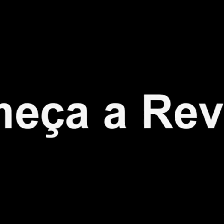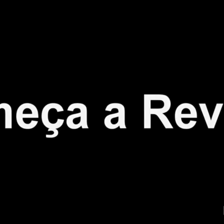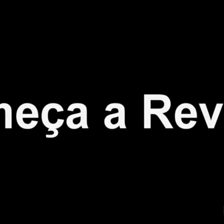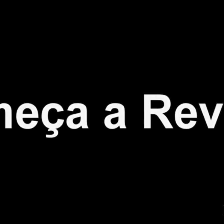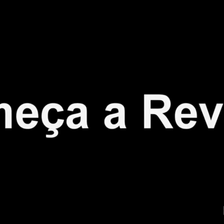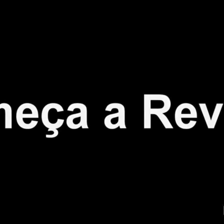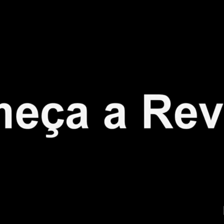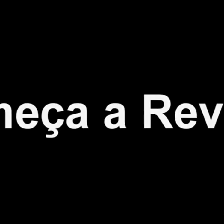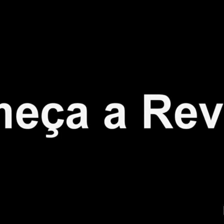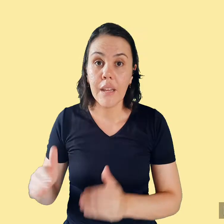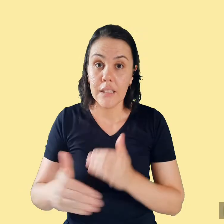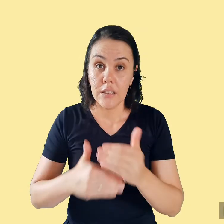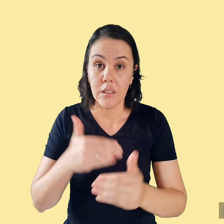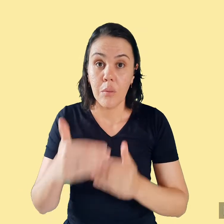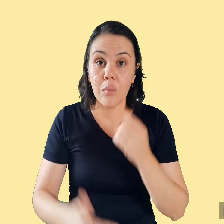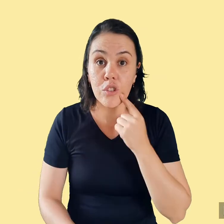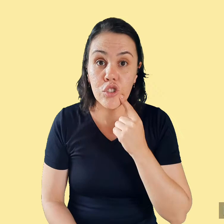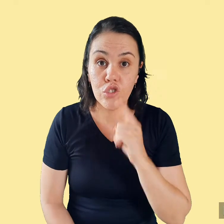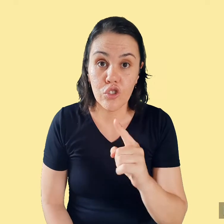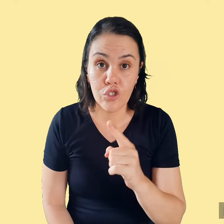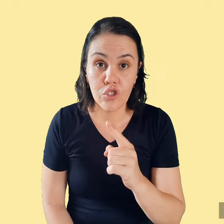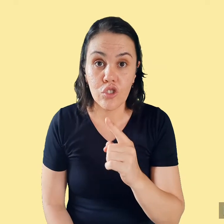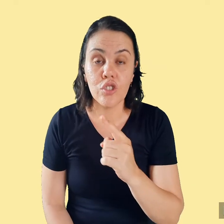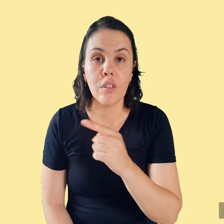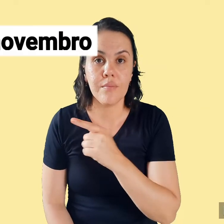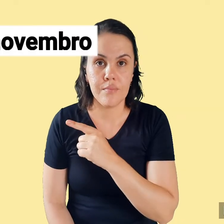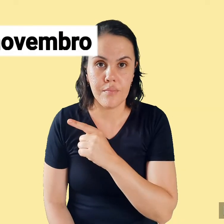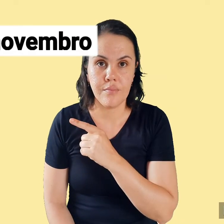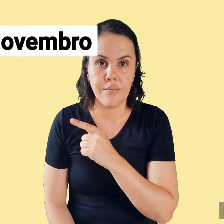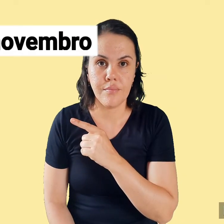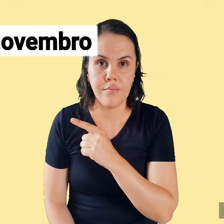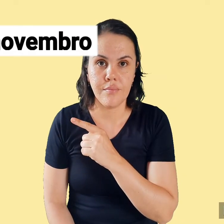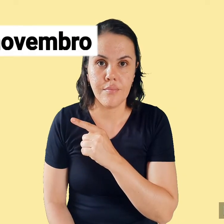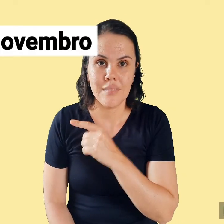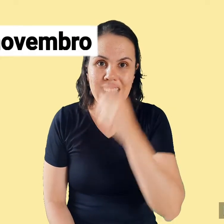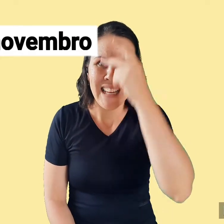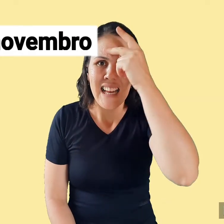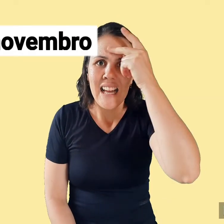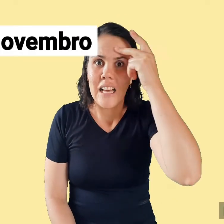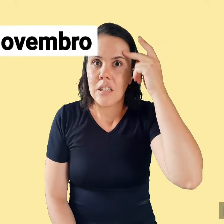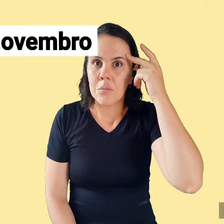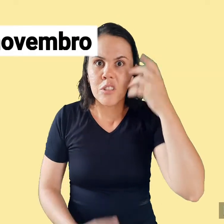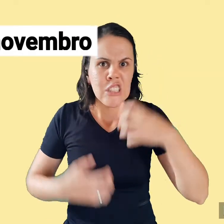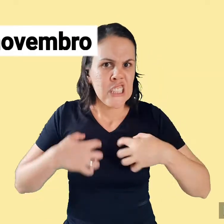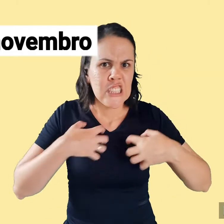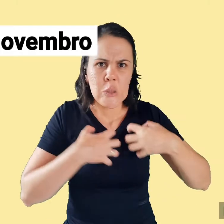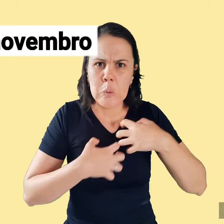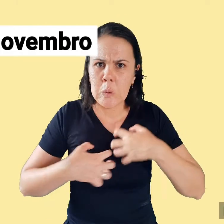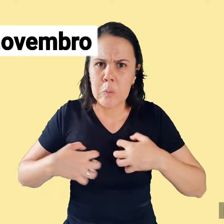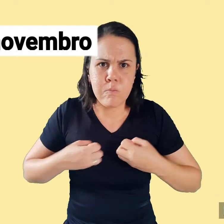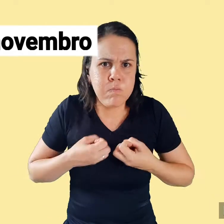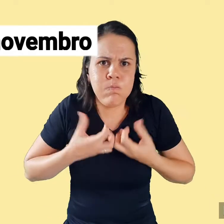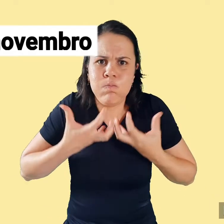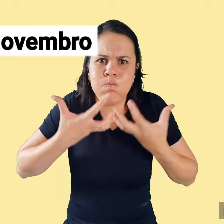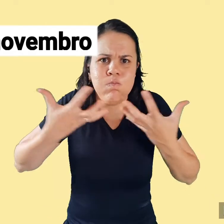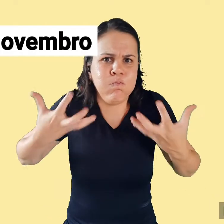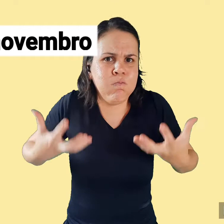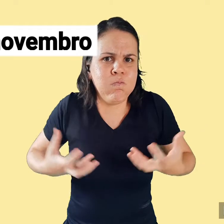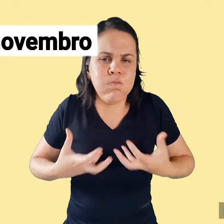Com o passar do tempo, no dia 10 de novembro, as pessoas já estavam muito revoltadas, indignadas com toda aquela